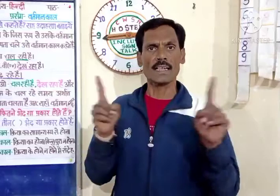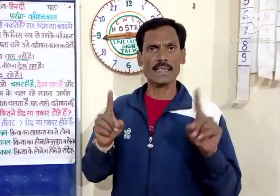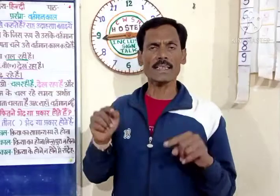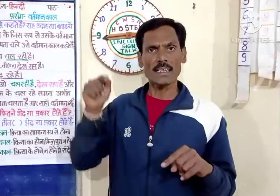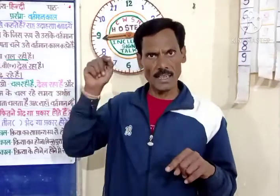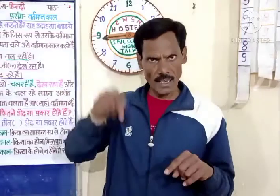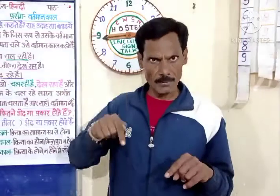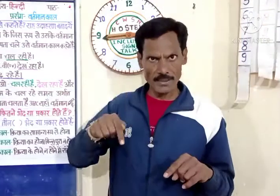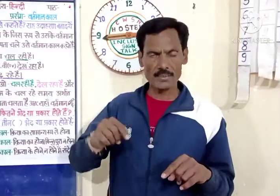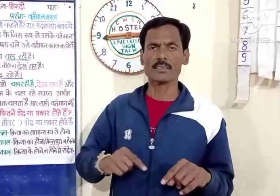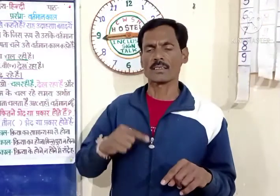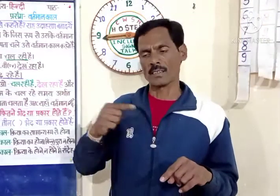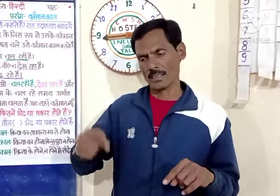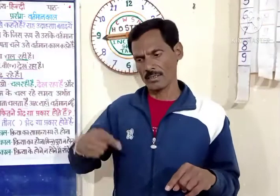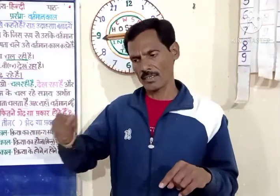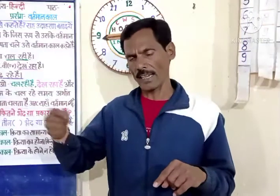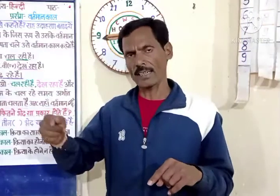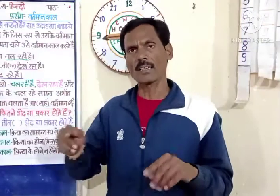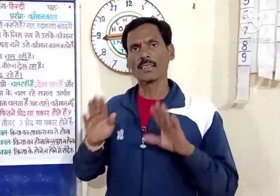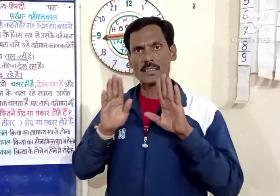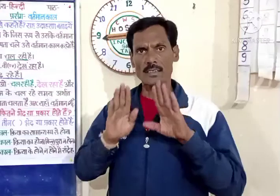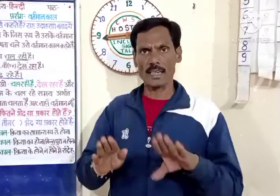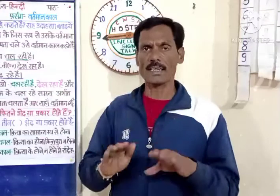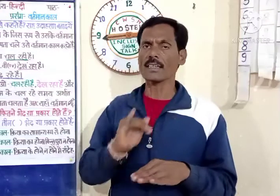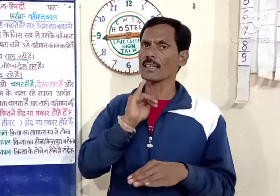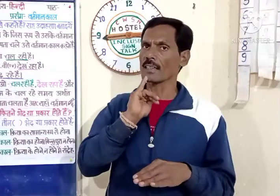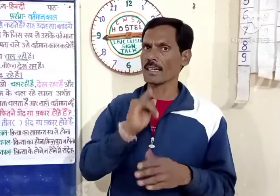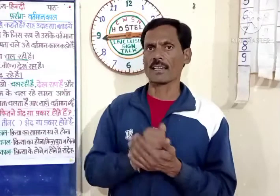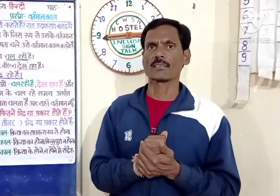लेकिन अभी चल रही है।